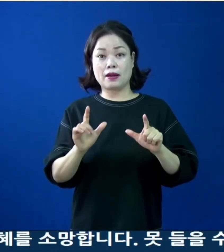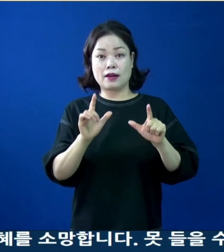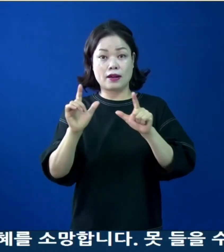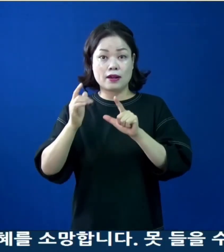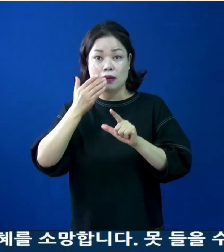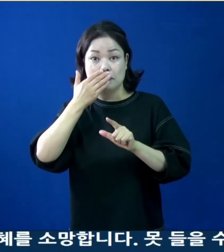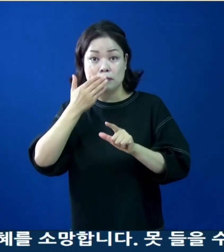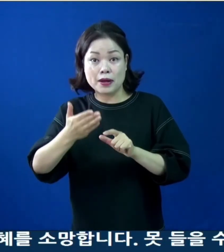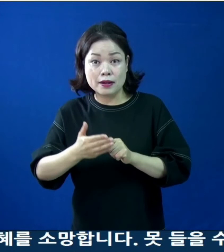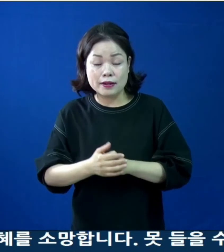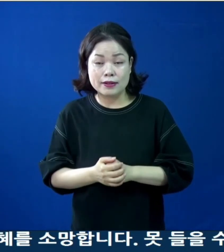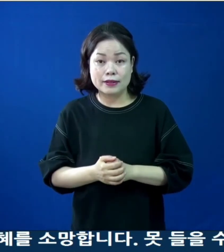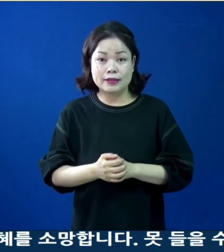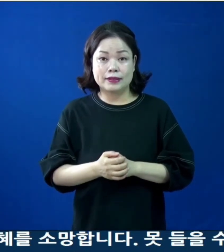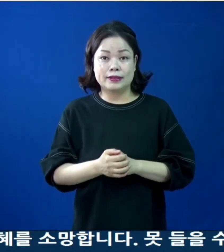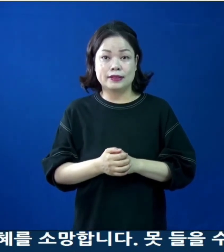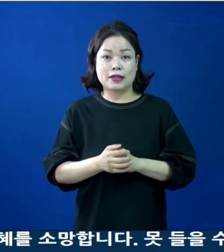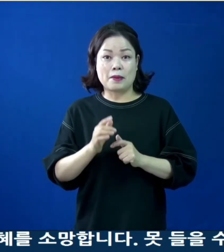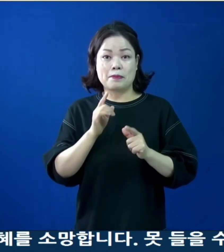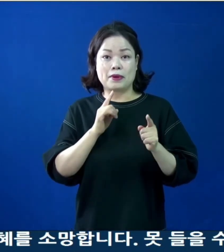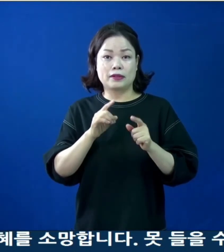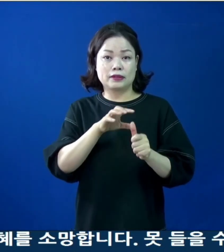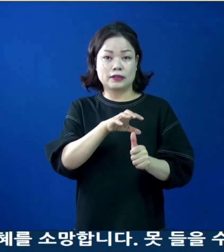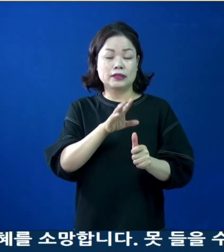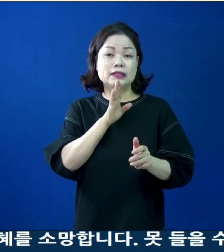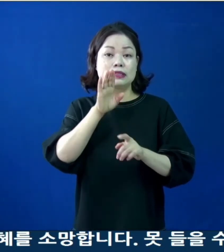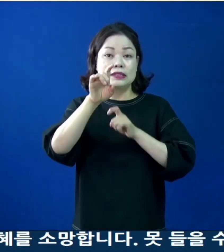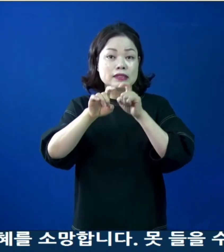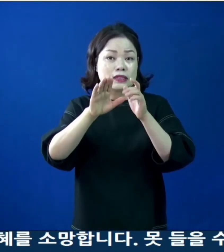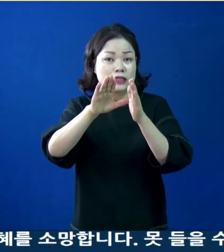거죠. 말씀을 적용하실 때,